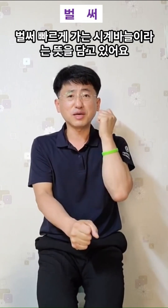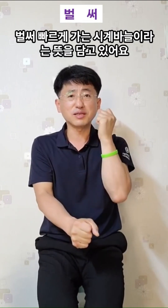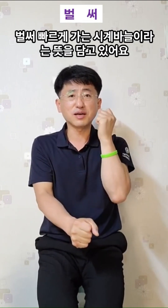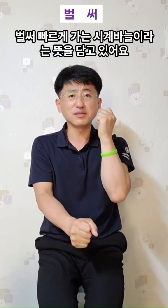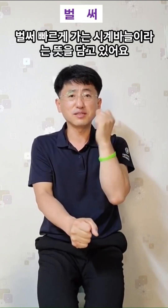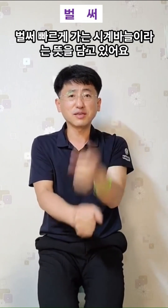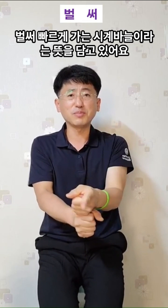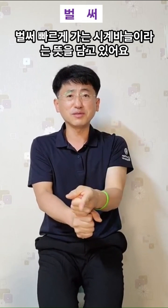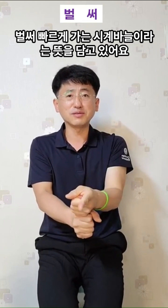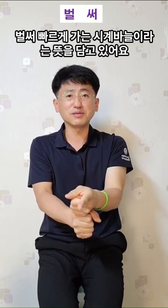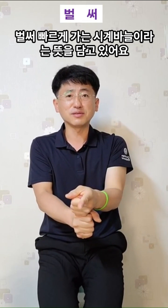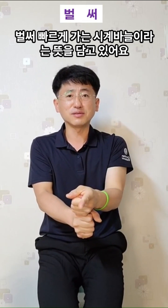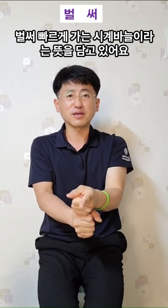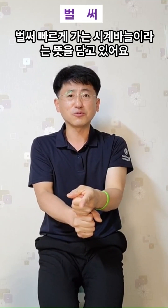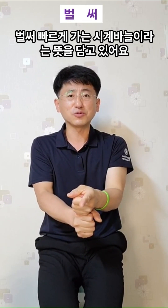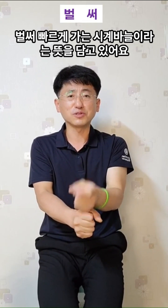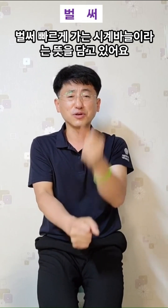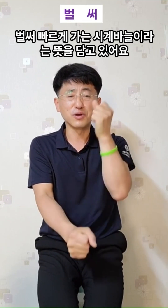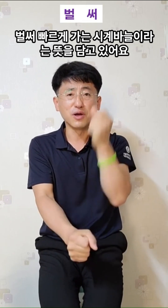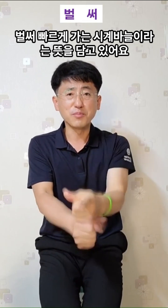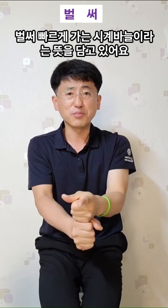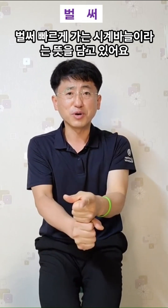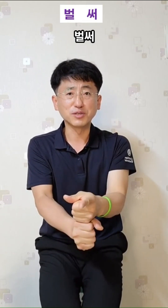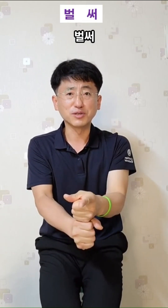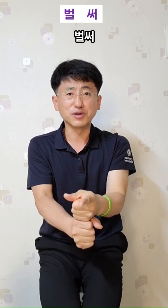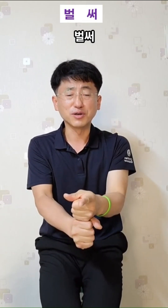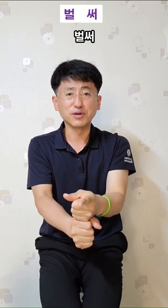빠르게 가는 시계바늘을 담고 있어요. 벌써.